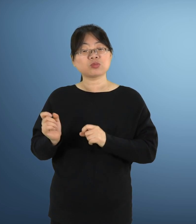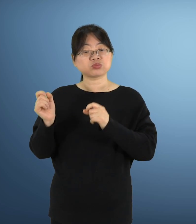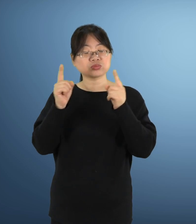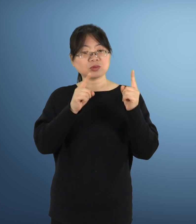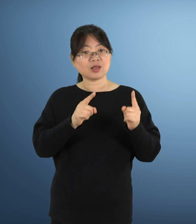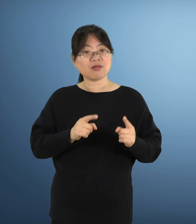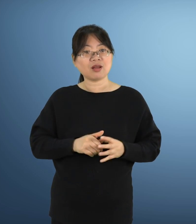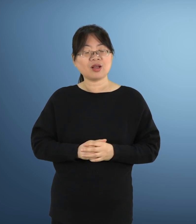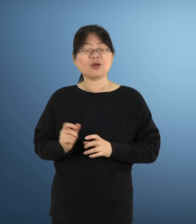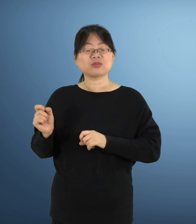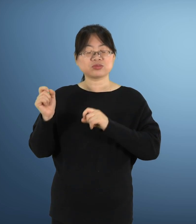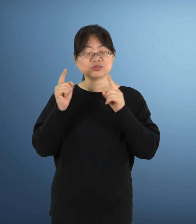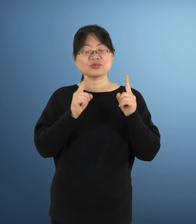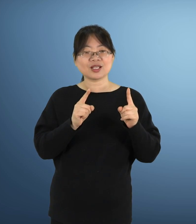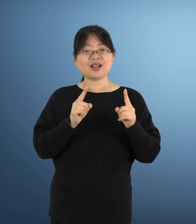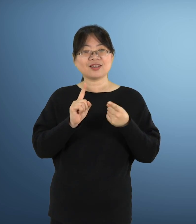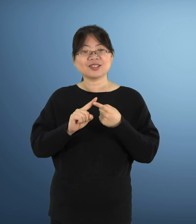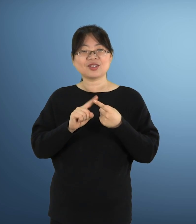부활.